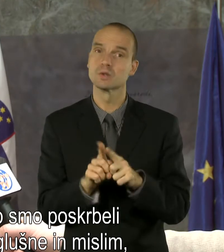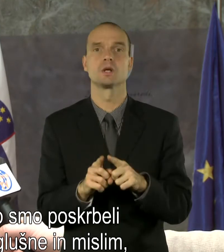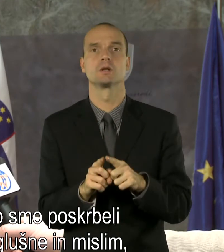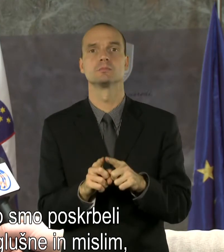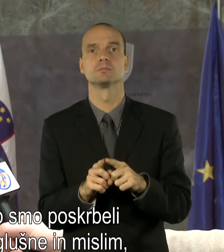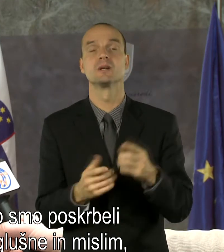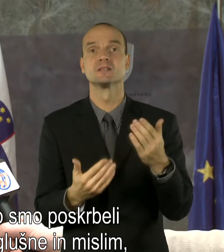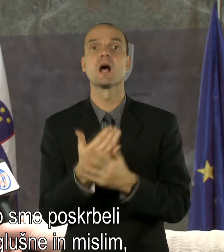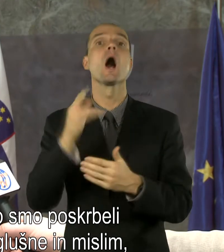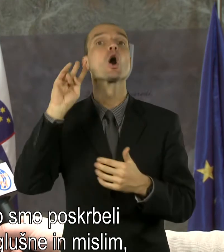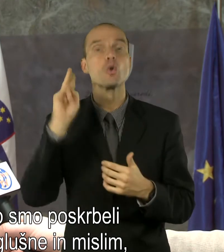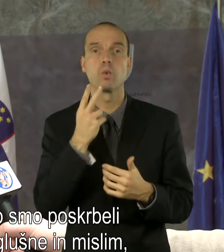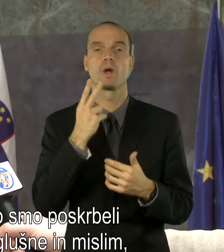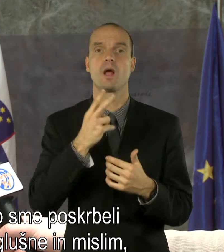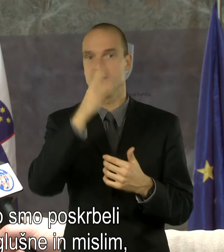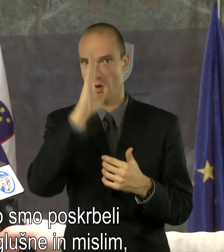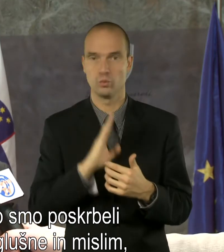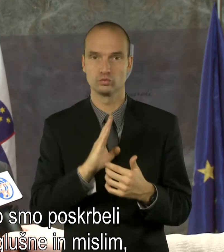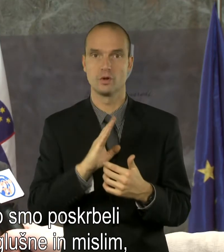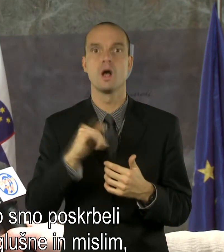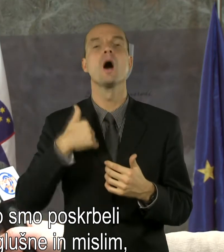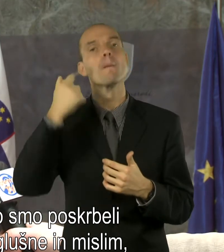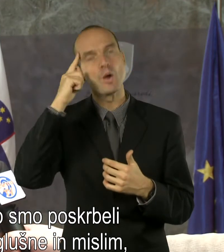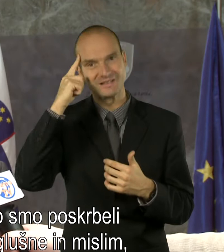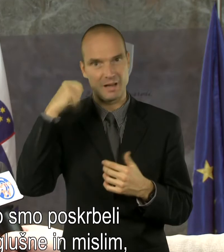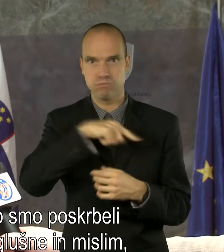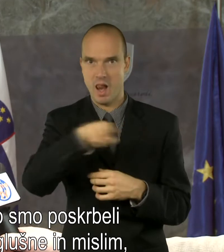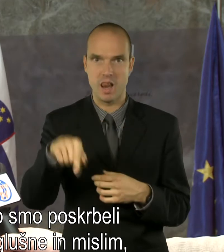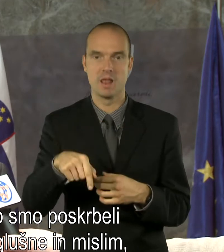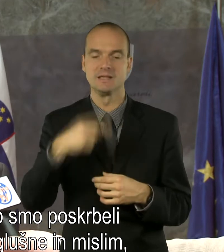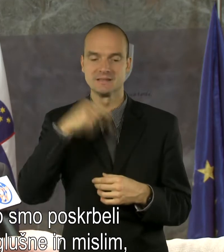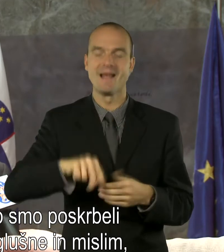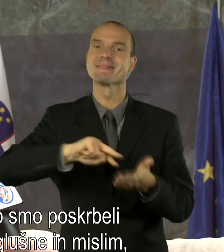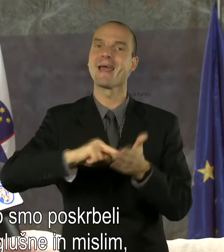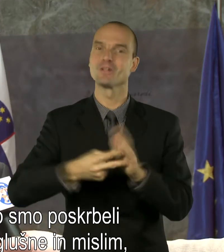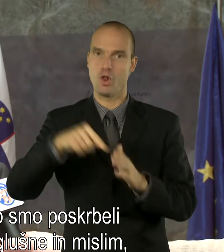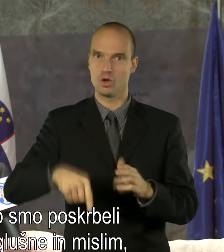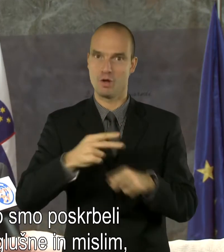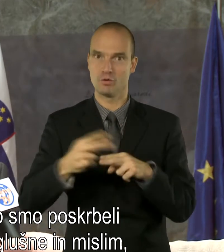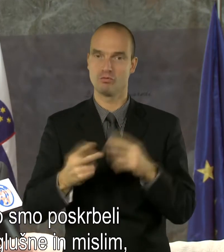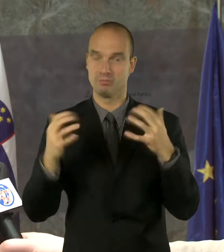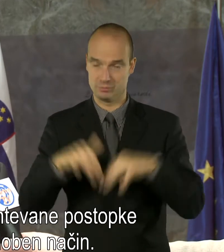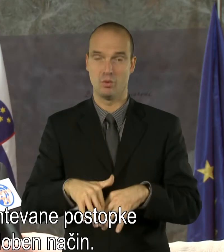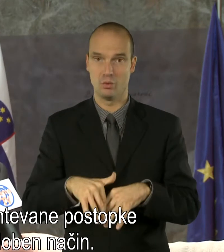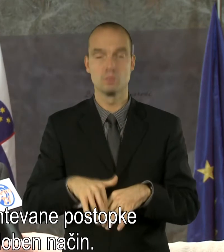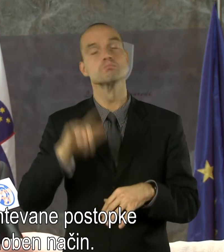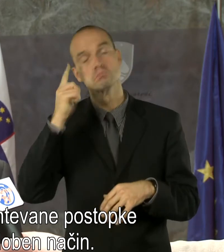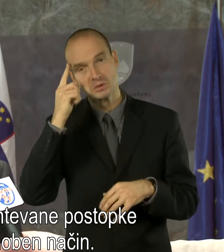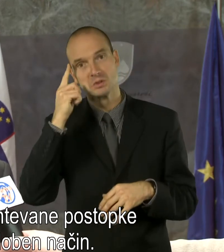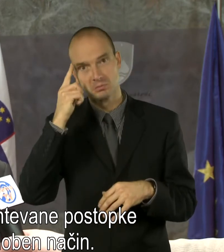za gluhe in naglušne smo poskrbeli z našo tehnologijo in mislim, da se